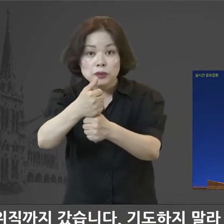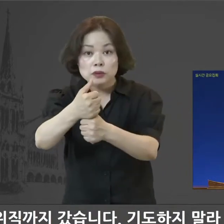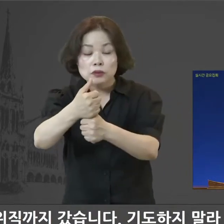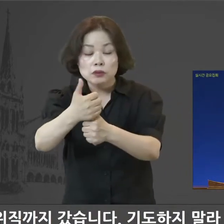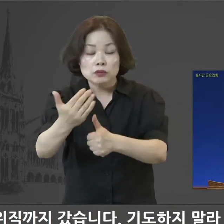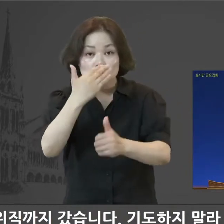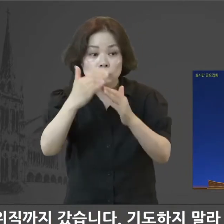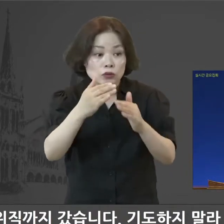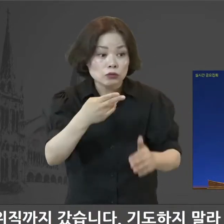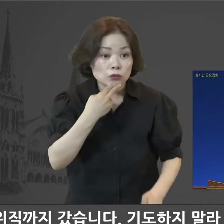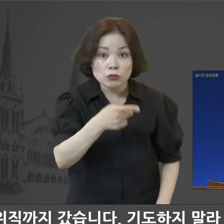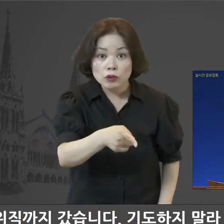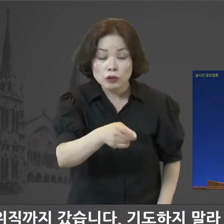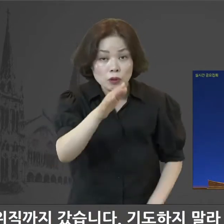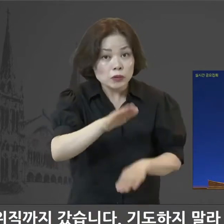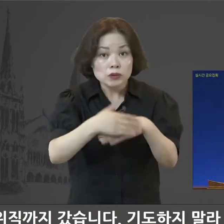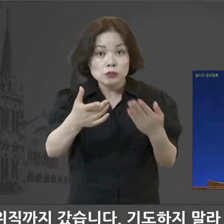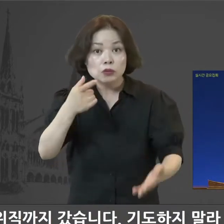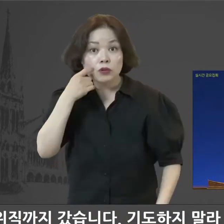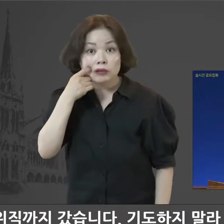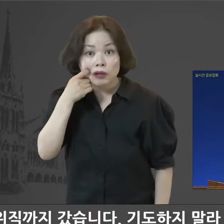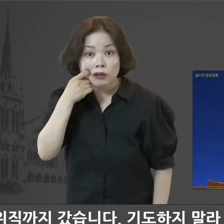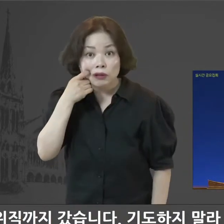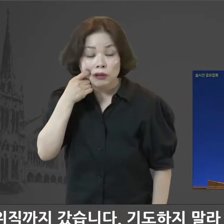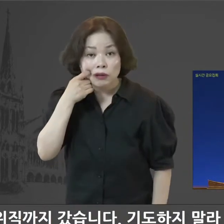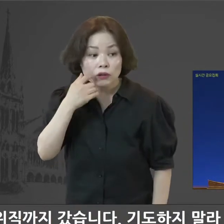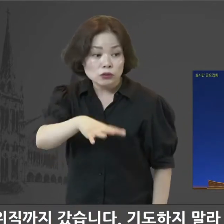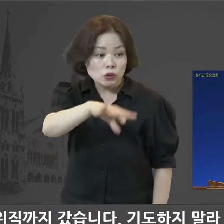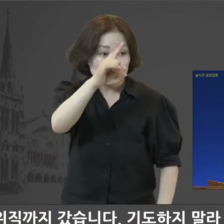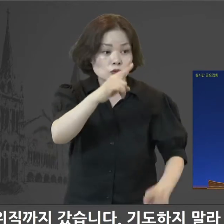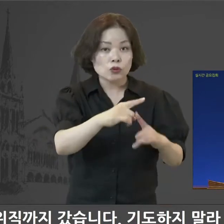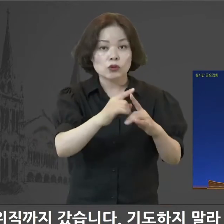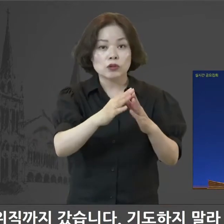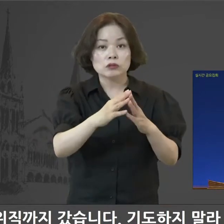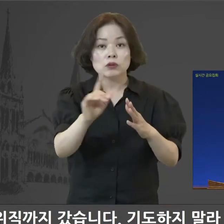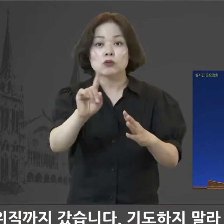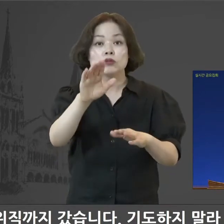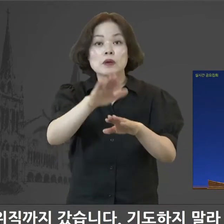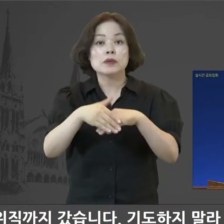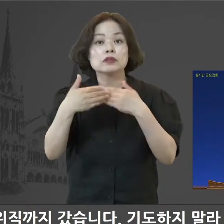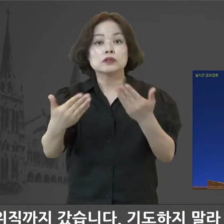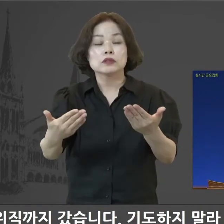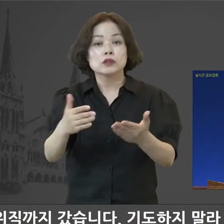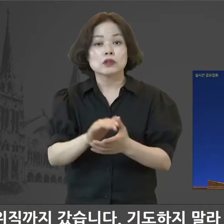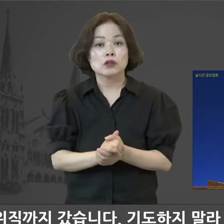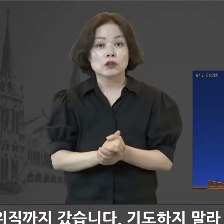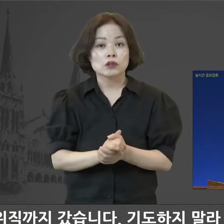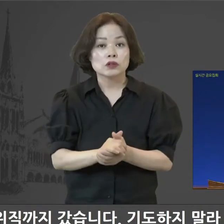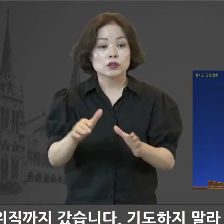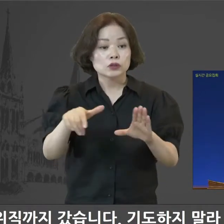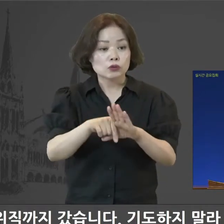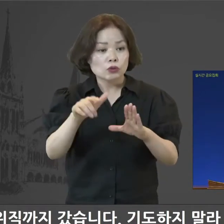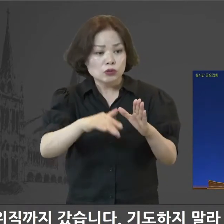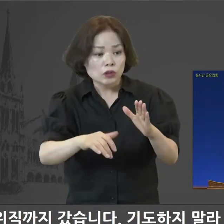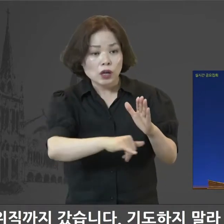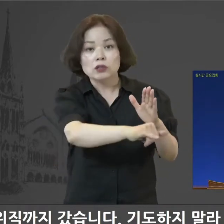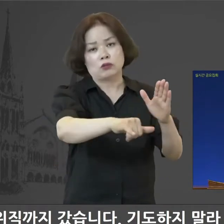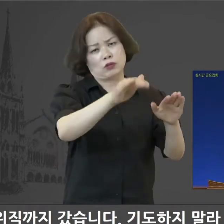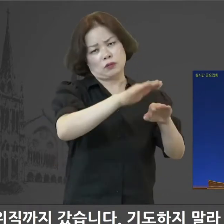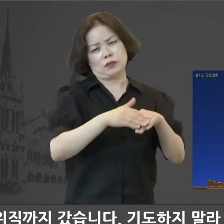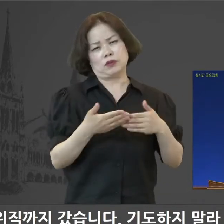예배 안 드렸네, 다니엘은. 초기 교회 성도들은 어디서 예배를 드려요? 기독교 공인되기 전까지 가정에서